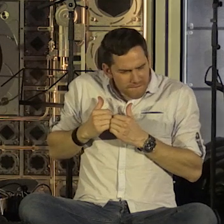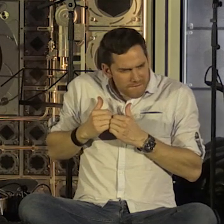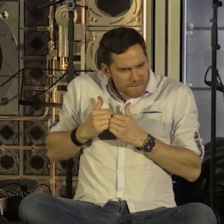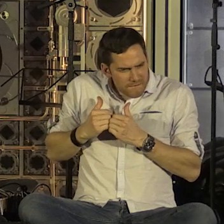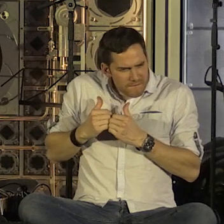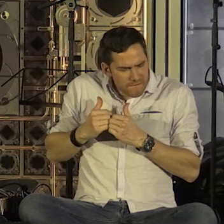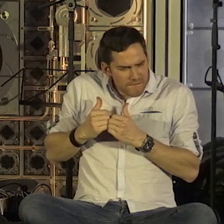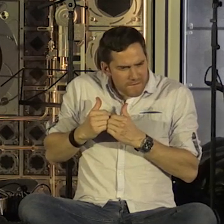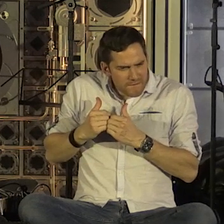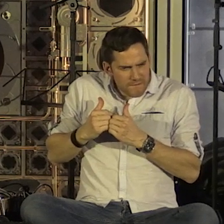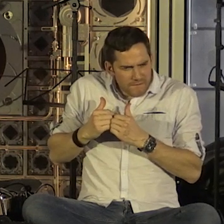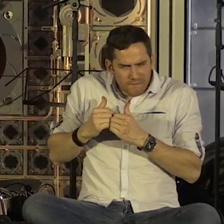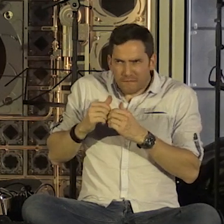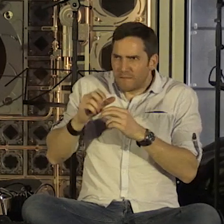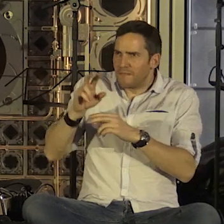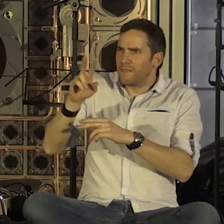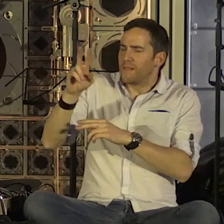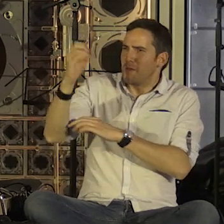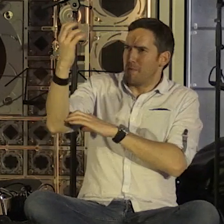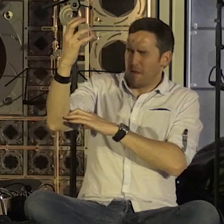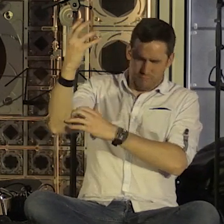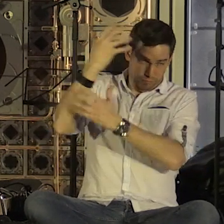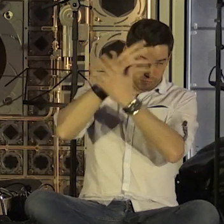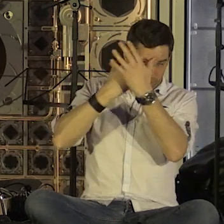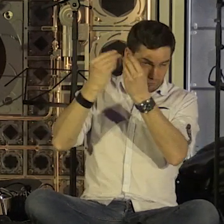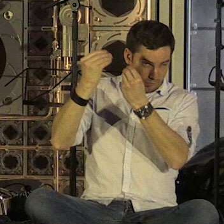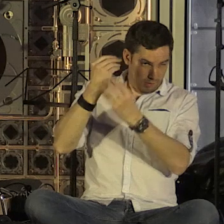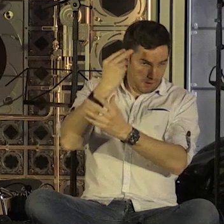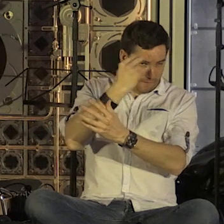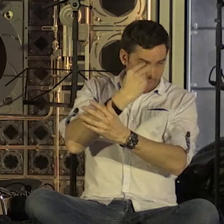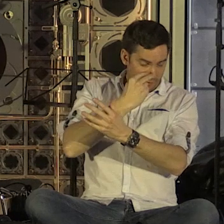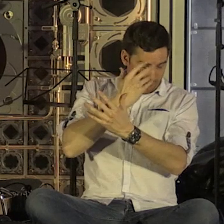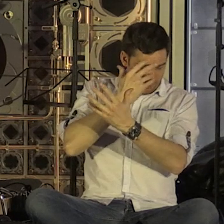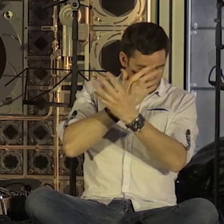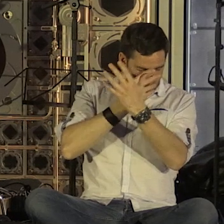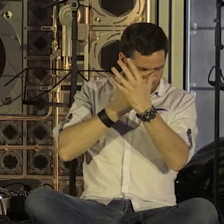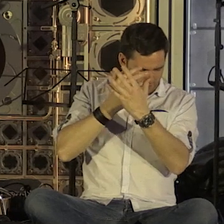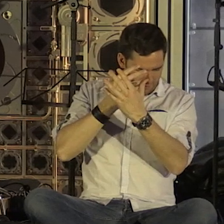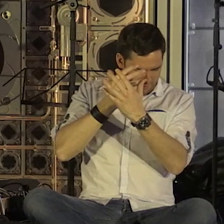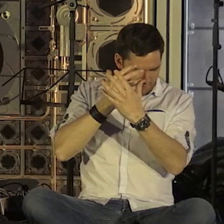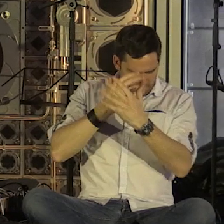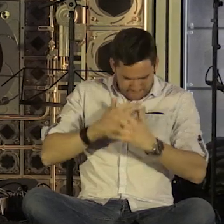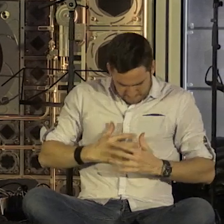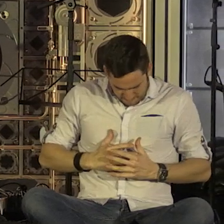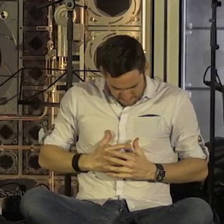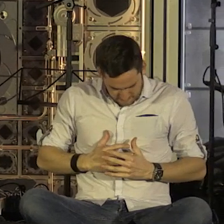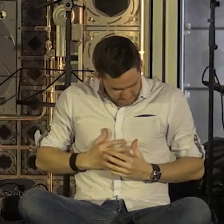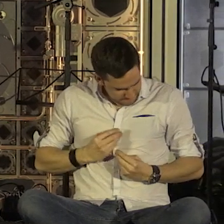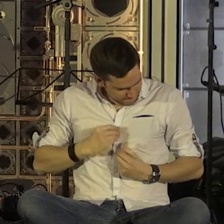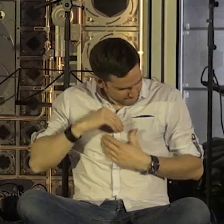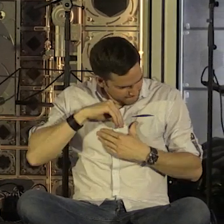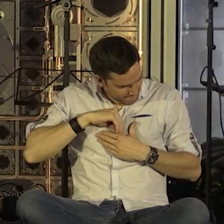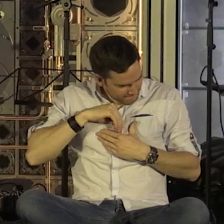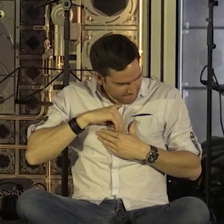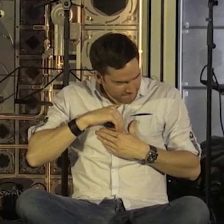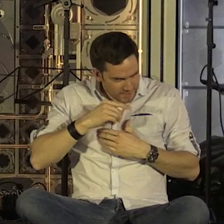La clarté fait reluire un aveuglement L'enfant, en moi, se souvient de l'oubli d'un